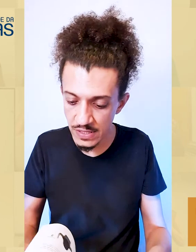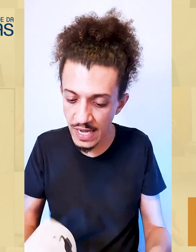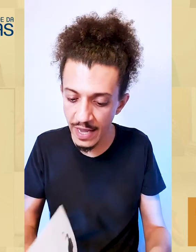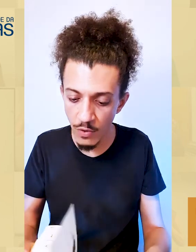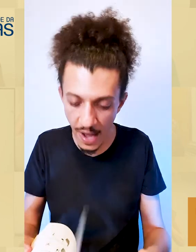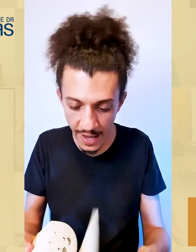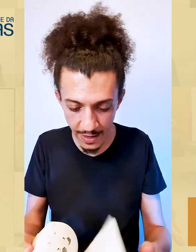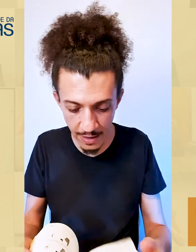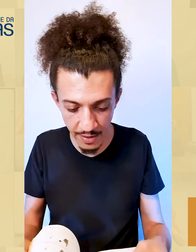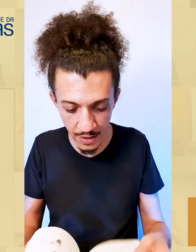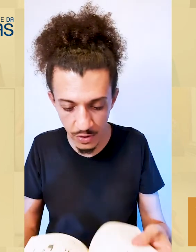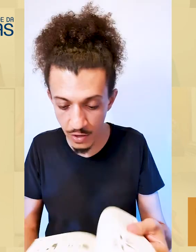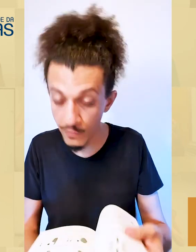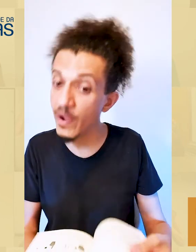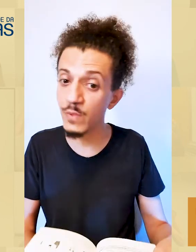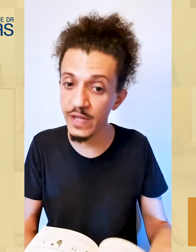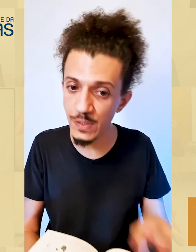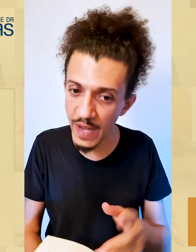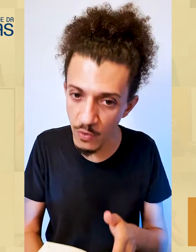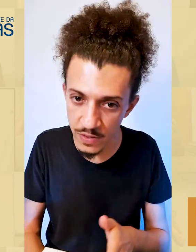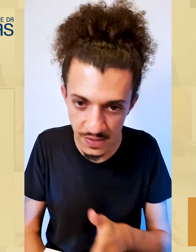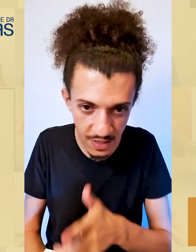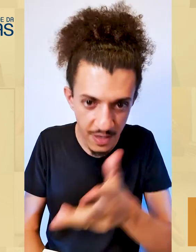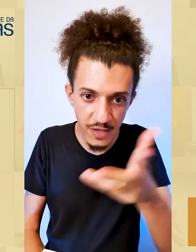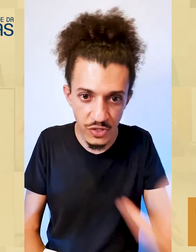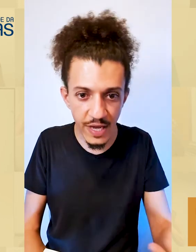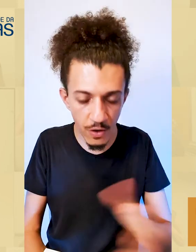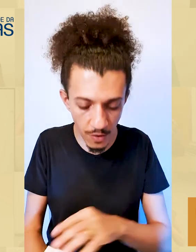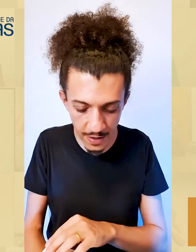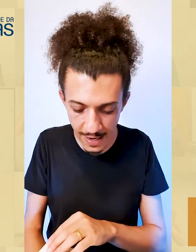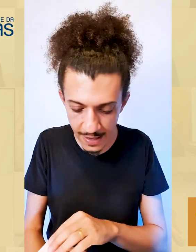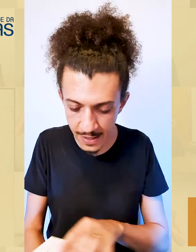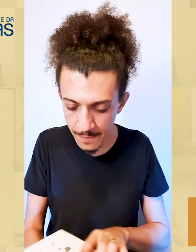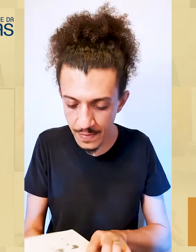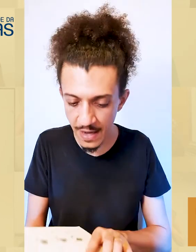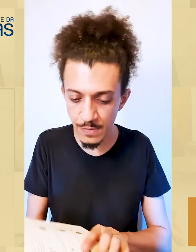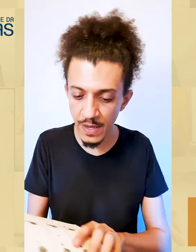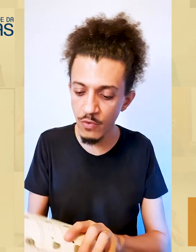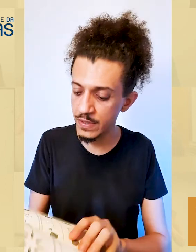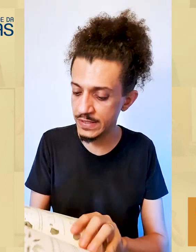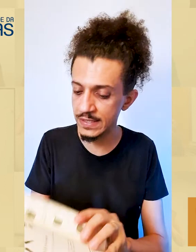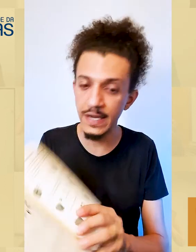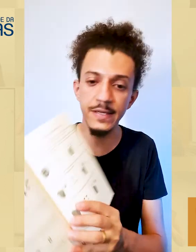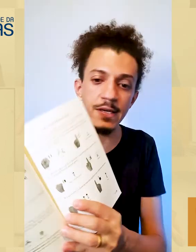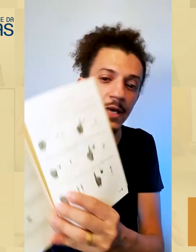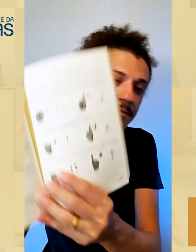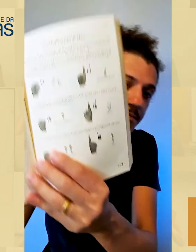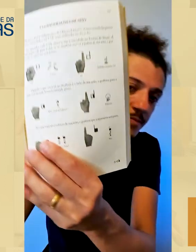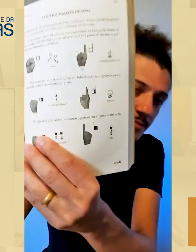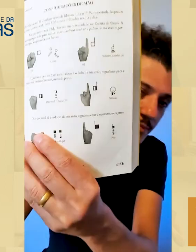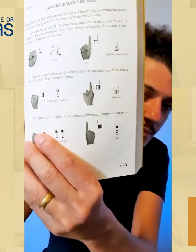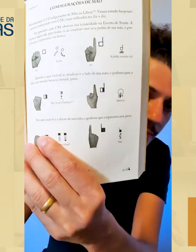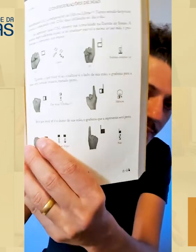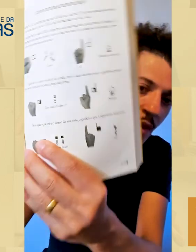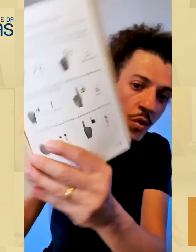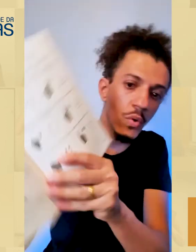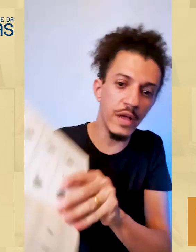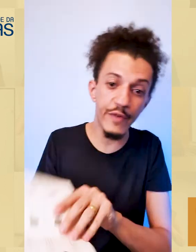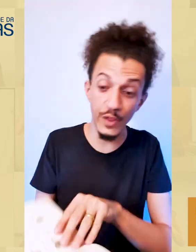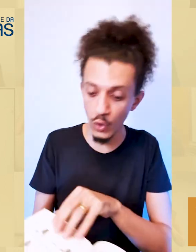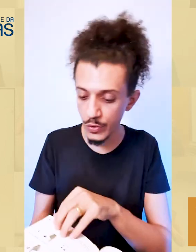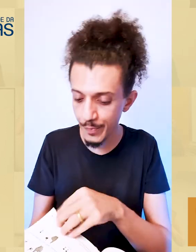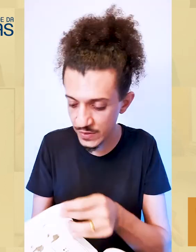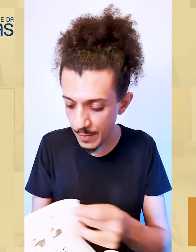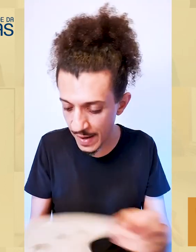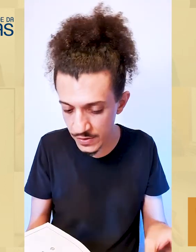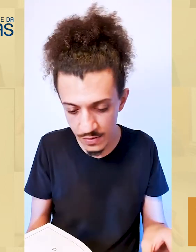chamado Signwriting. Lembrando que eu vou responder as perguntas de quem colocar aqui as perguntas escritas aqui. O livro